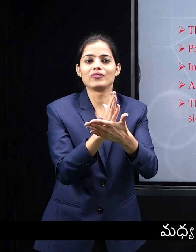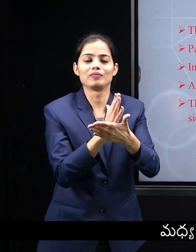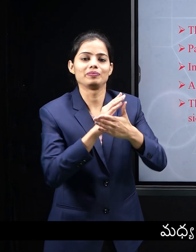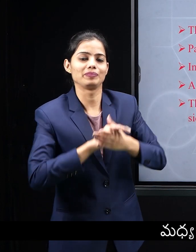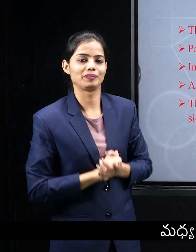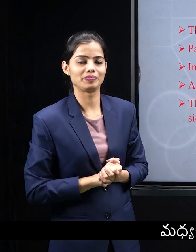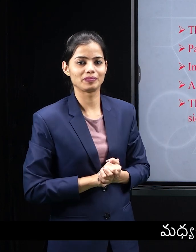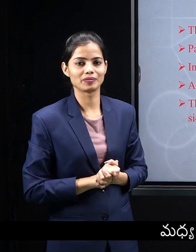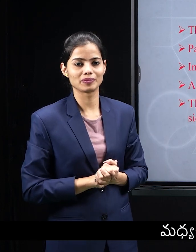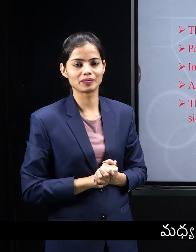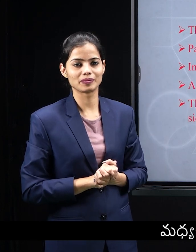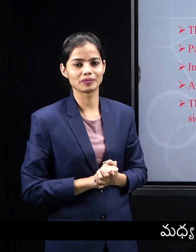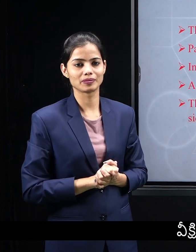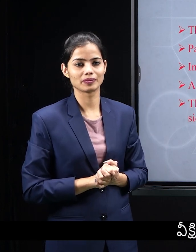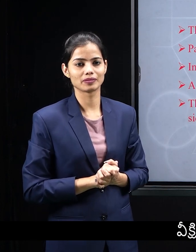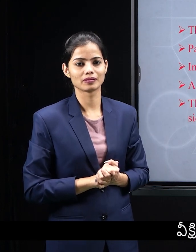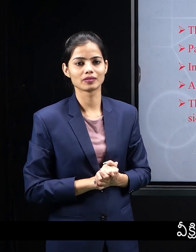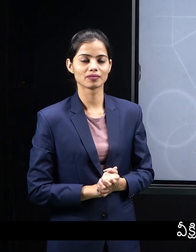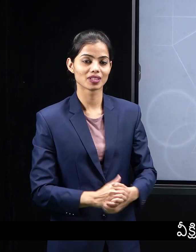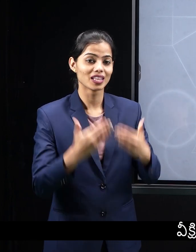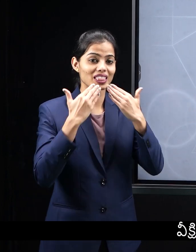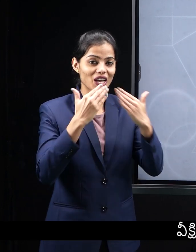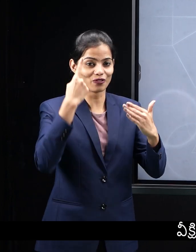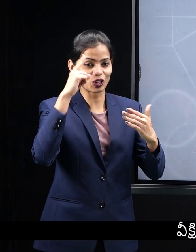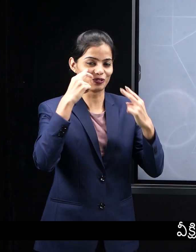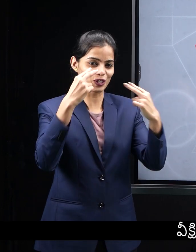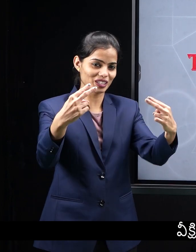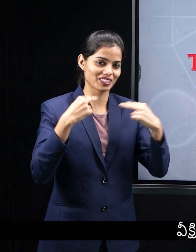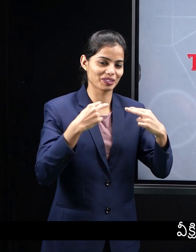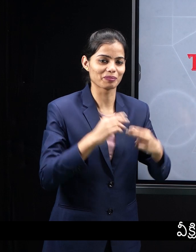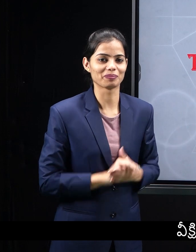మధ్య బిందువు సిద్ధాంతం పేర్కొంది. వీక్షించినందుకు ధన్యవాదాలు.